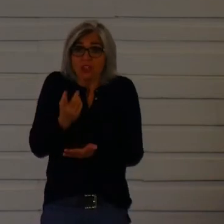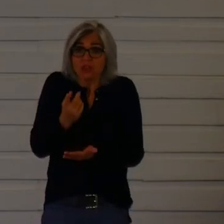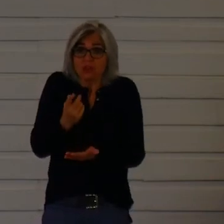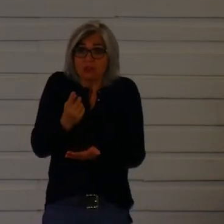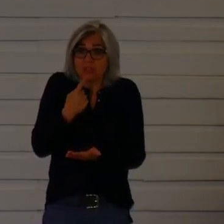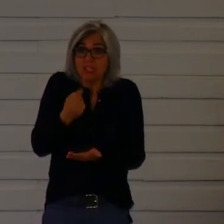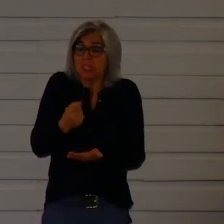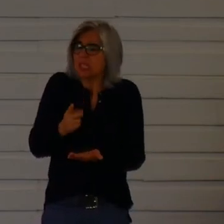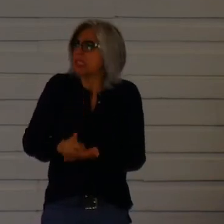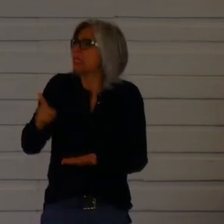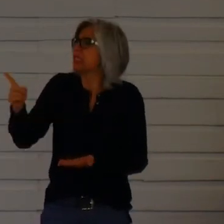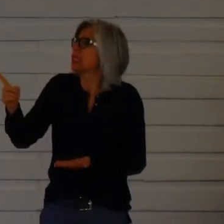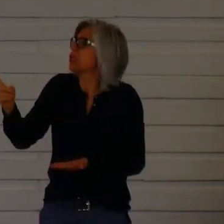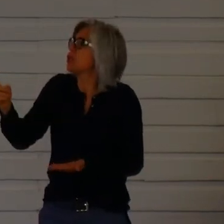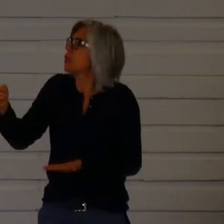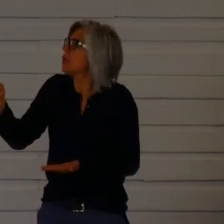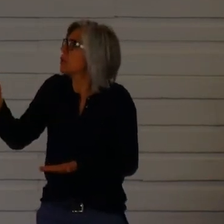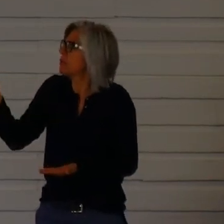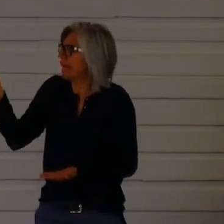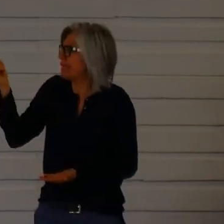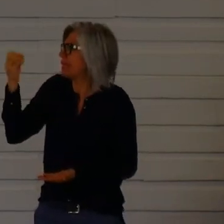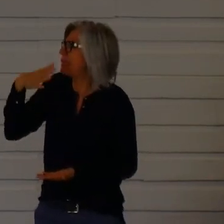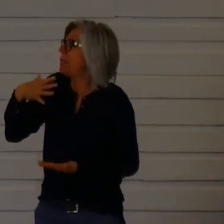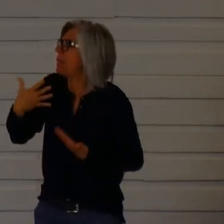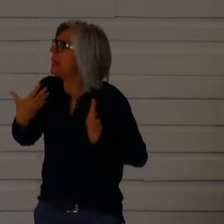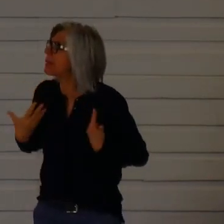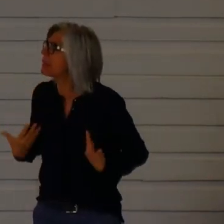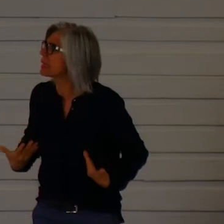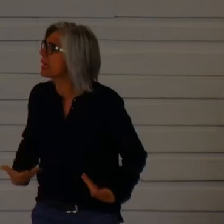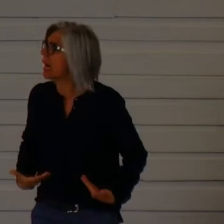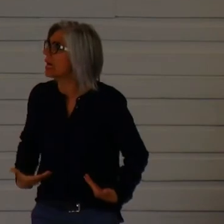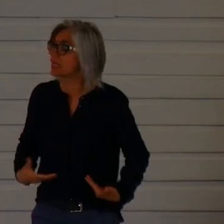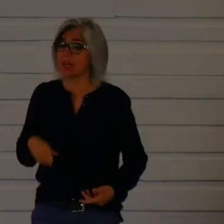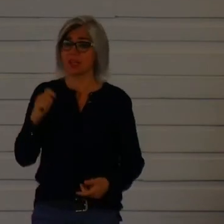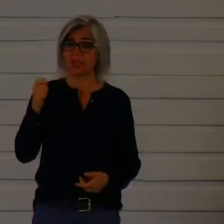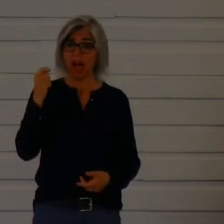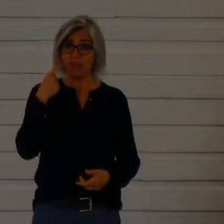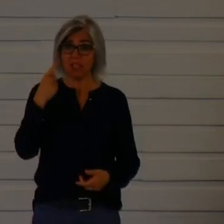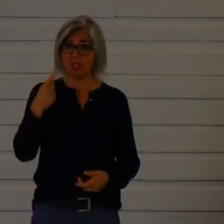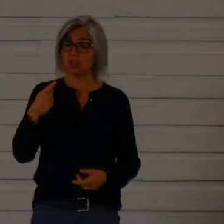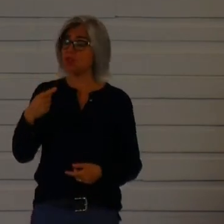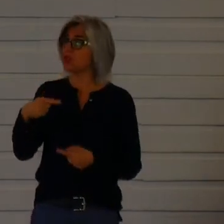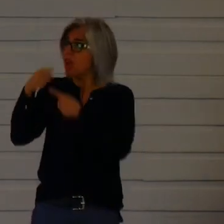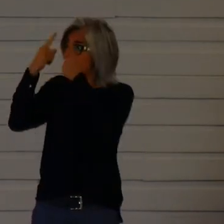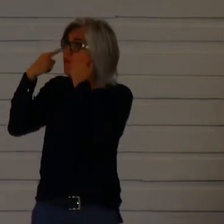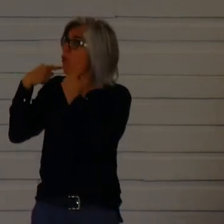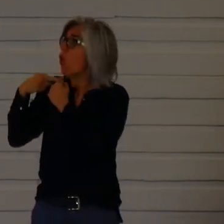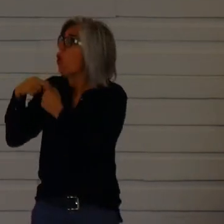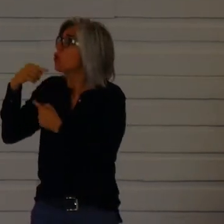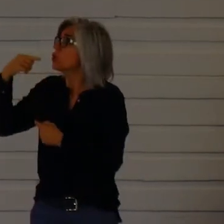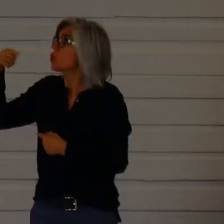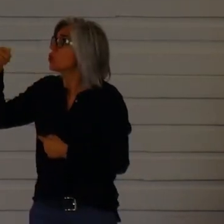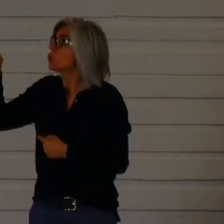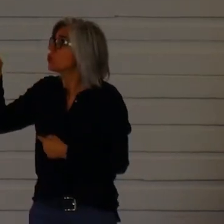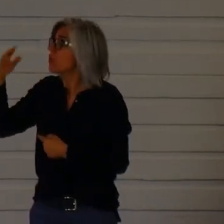Sarà forse per sempre, dice Davide? Fino a quando mi nasconderai il tuo volto? Avete mai